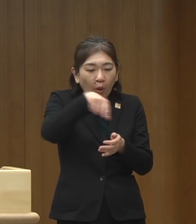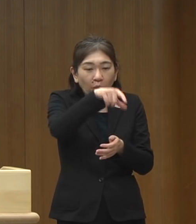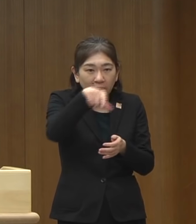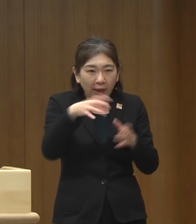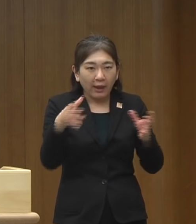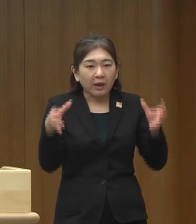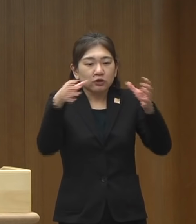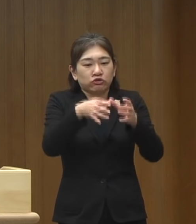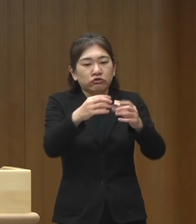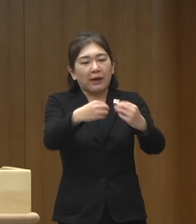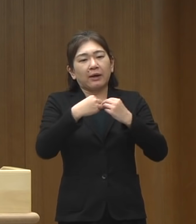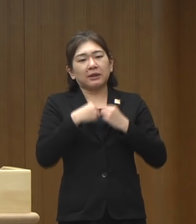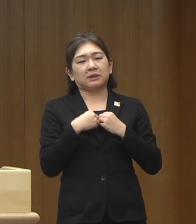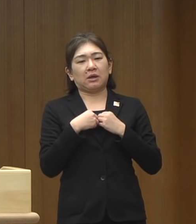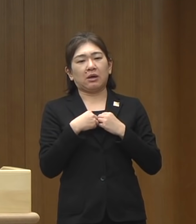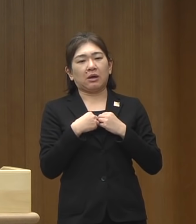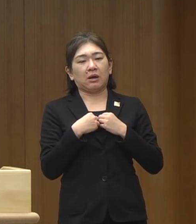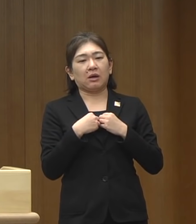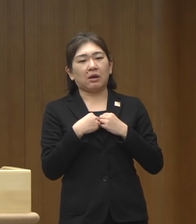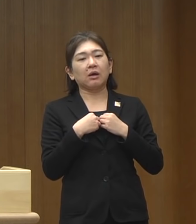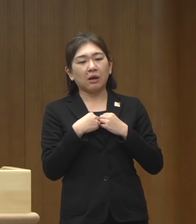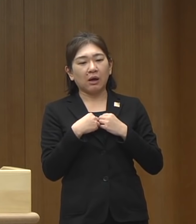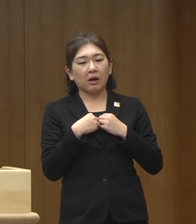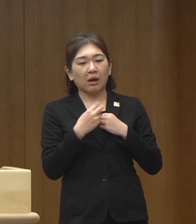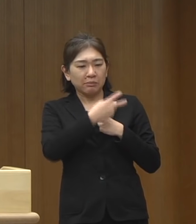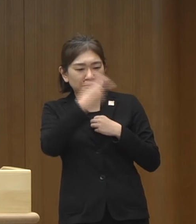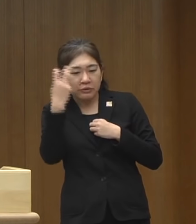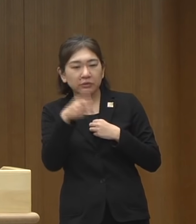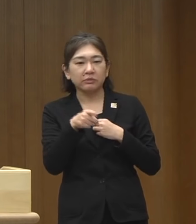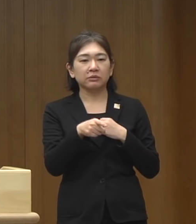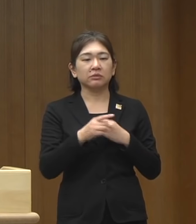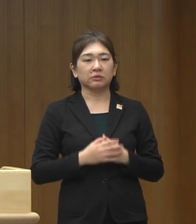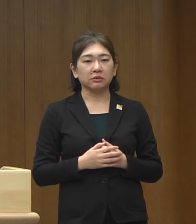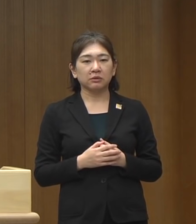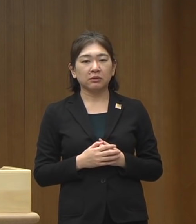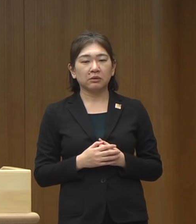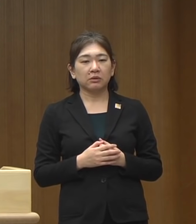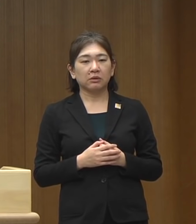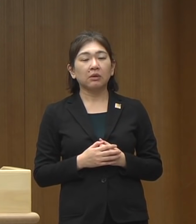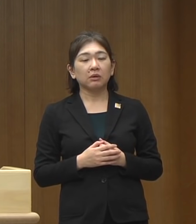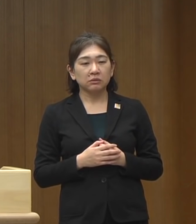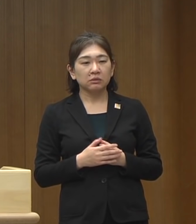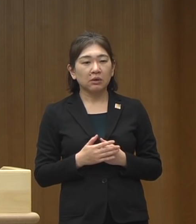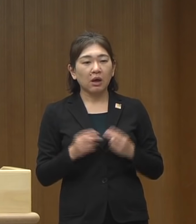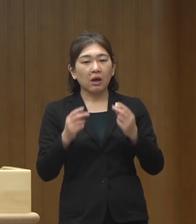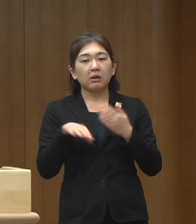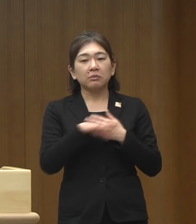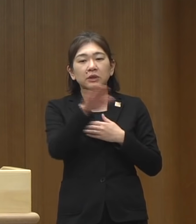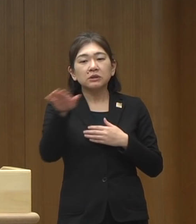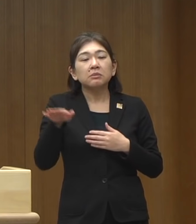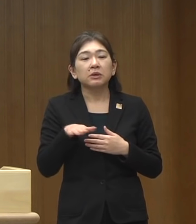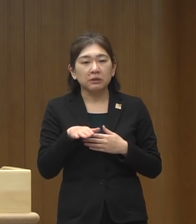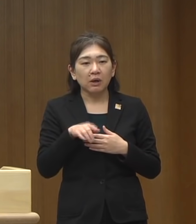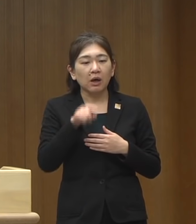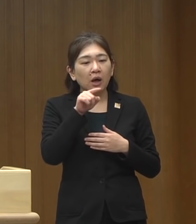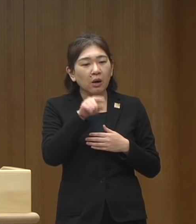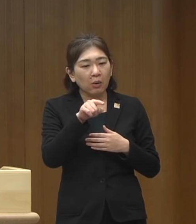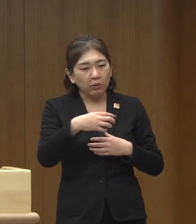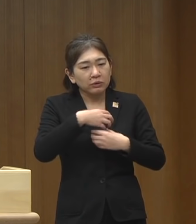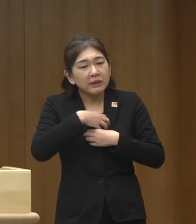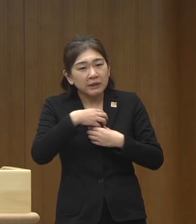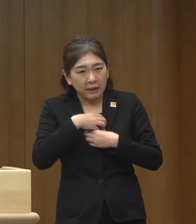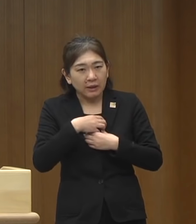認されていることが示されております。道民の皆様にはこれらのリスクを最小化する取り組みを積極的